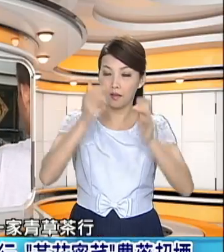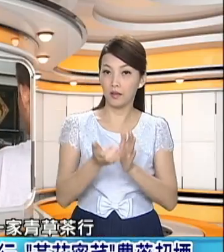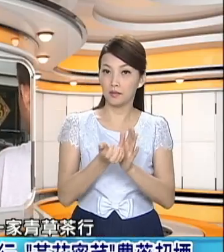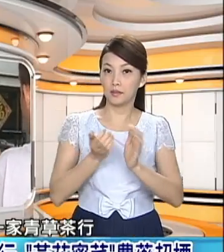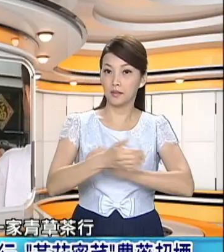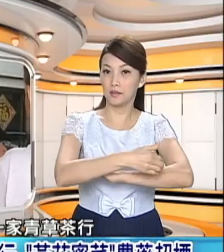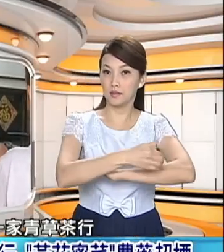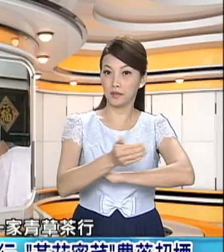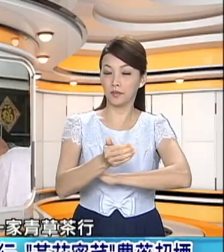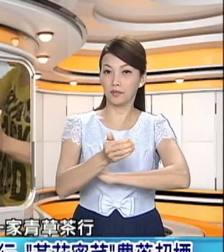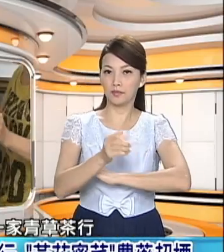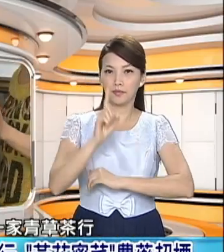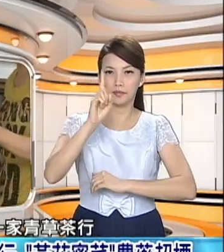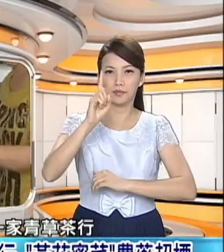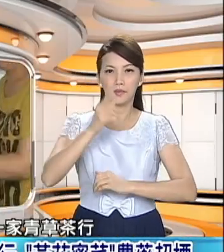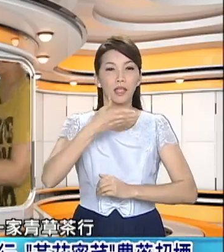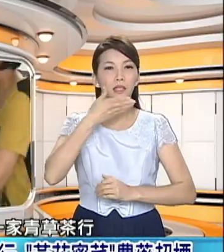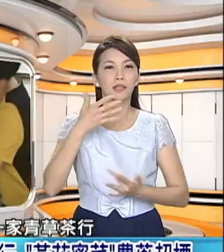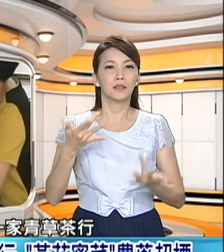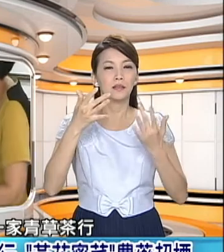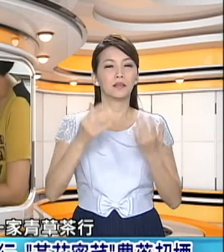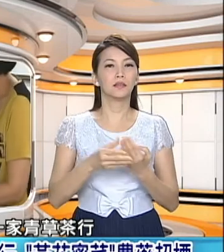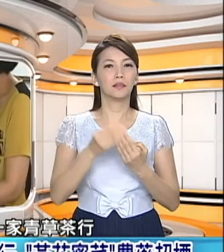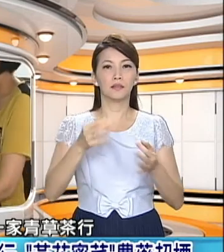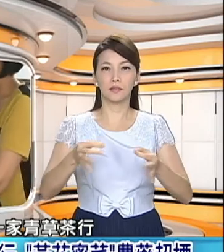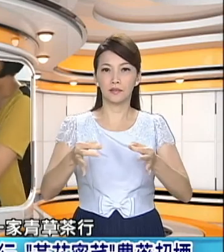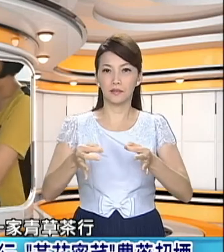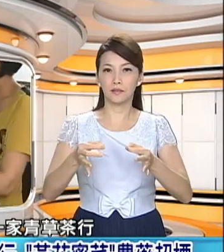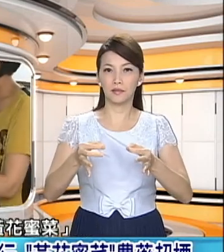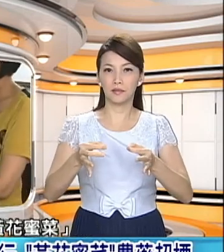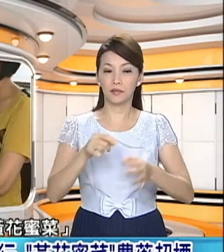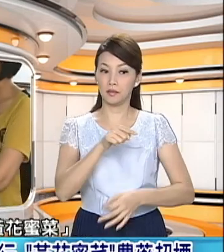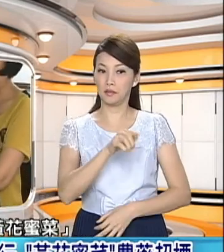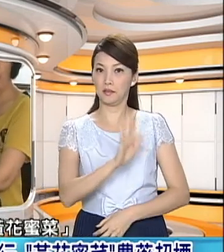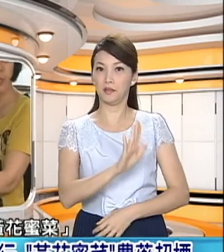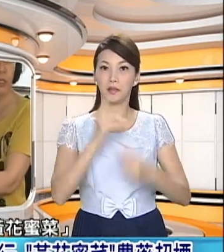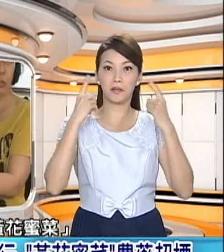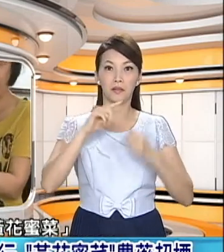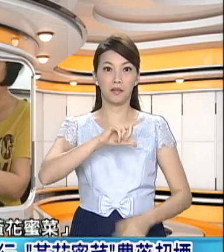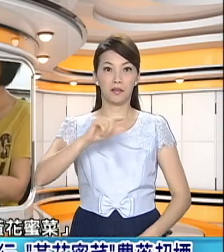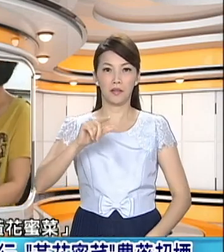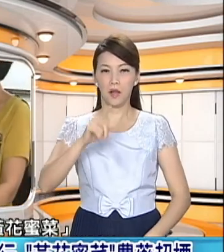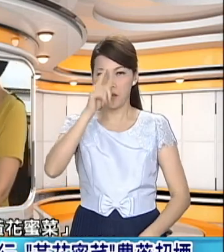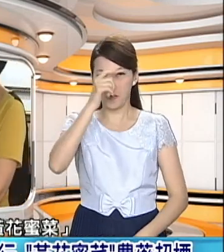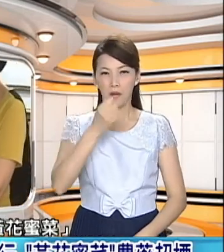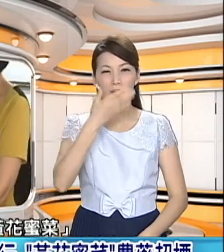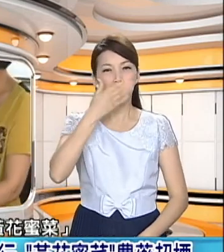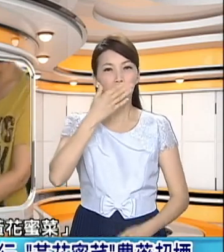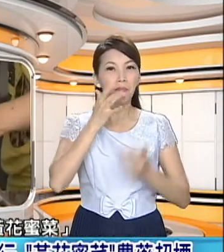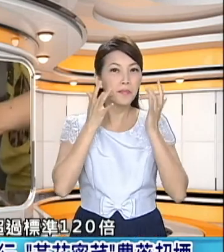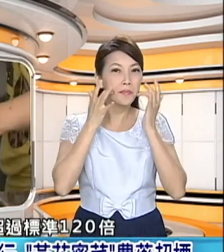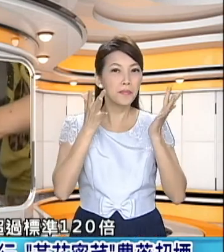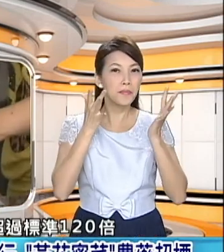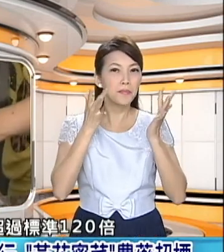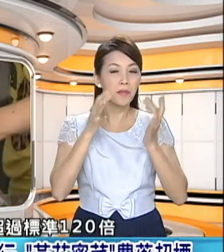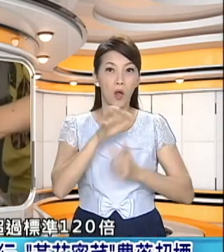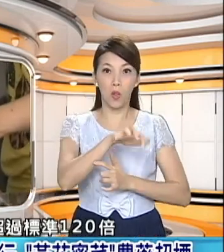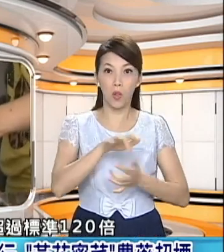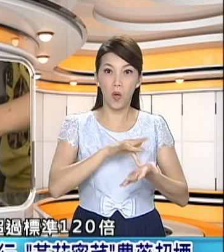高雄前镇区一家青草茶行，使用原料黄花蜜菜，有农药残留超过